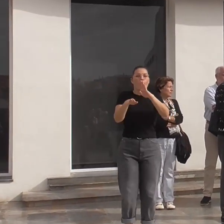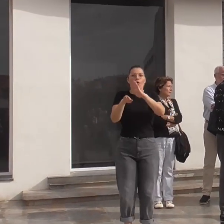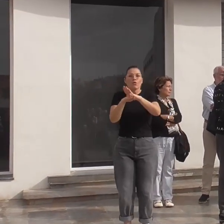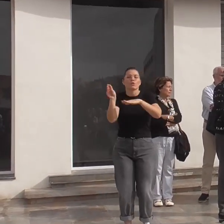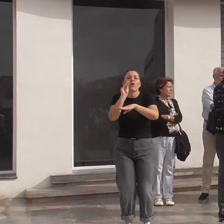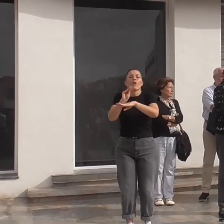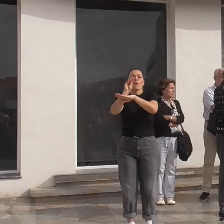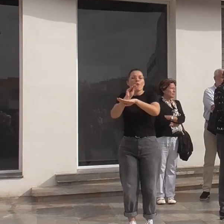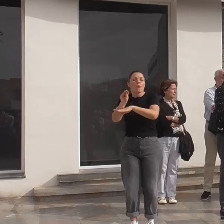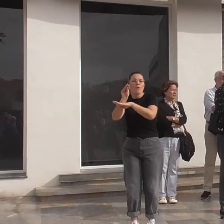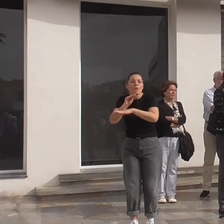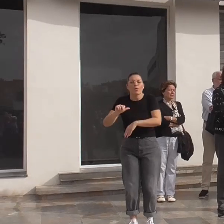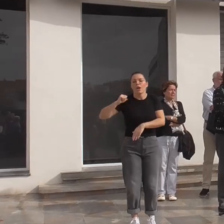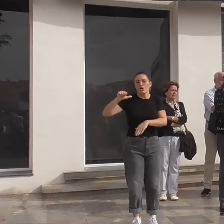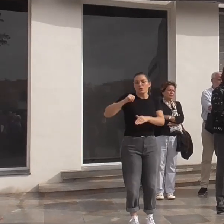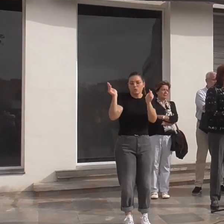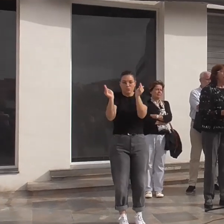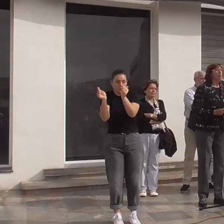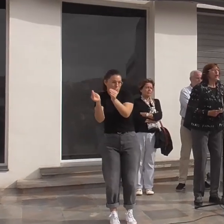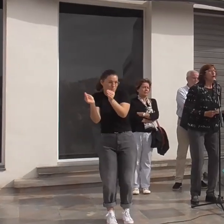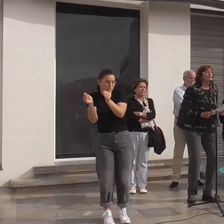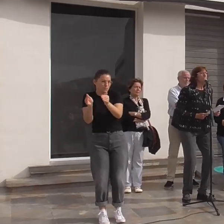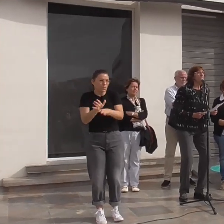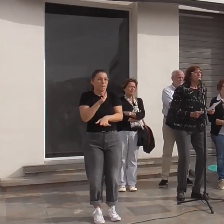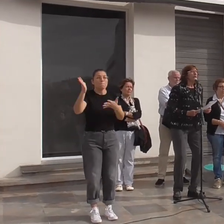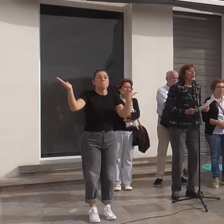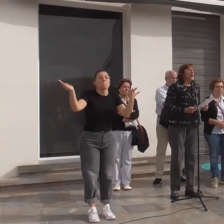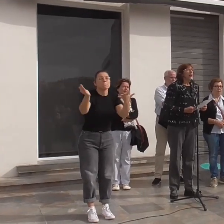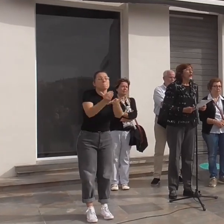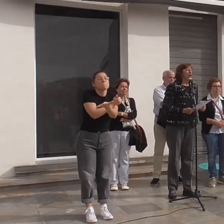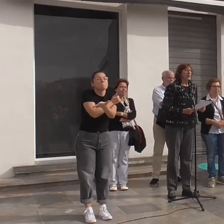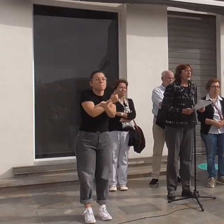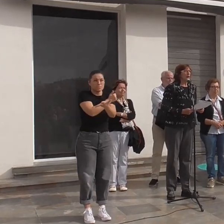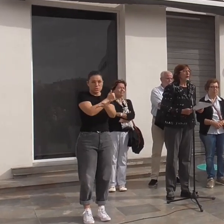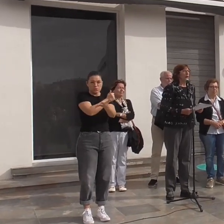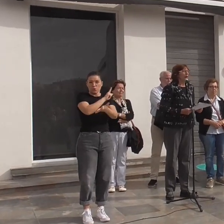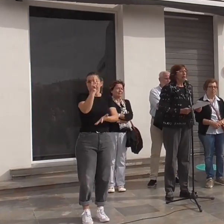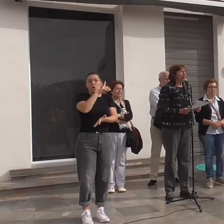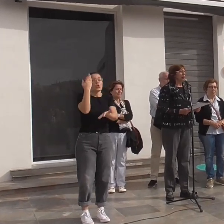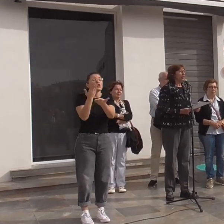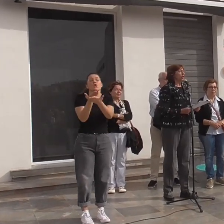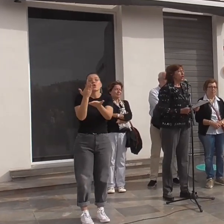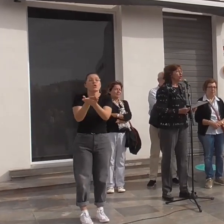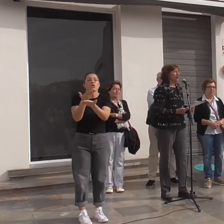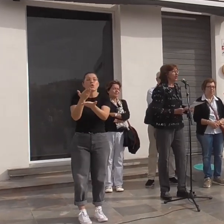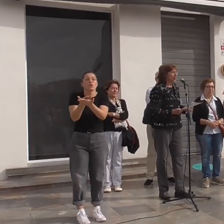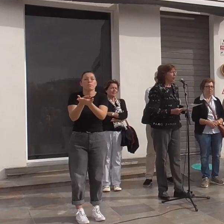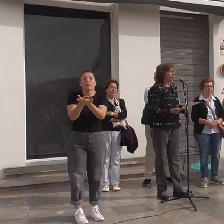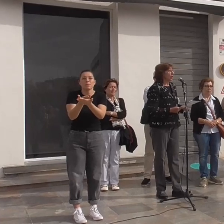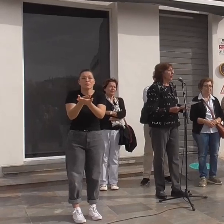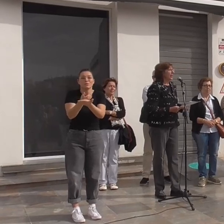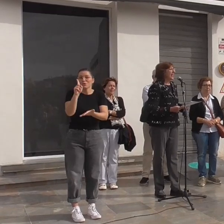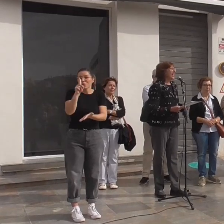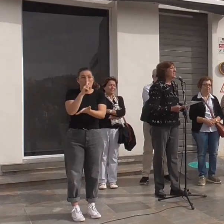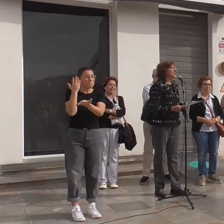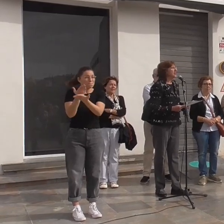buen estado de salud los hospitales comarcales. Por todo ello, no pedimos, no